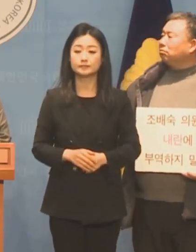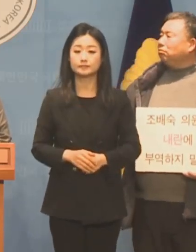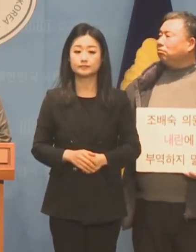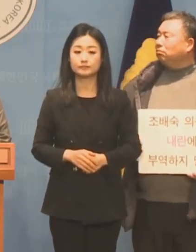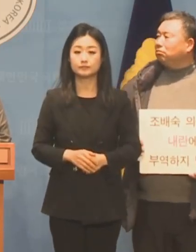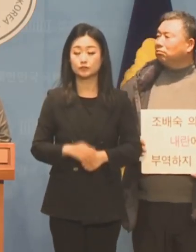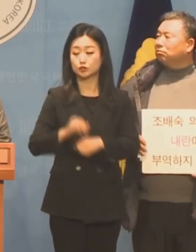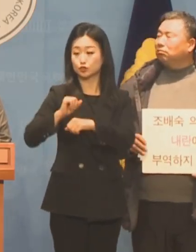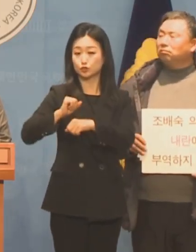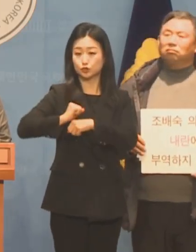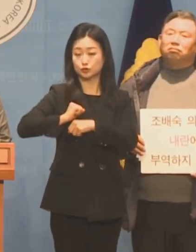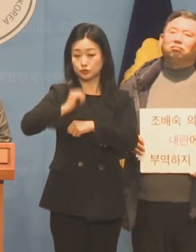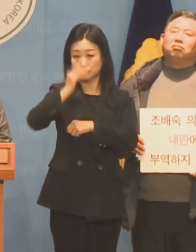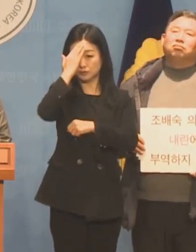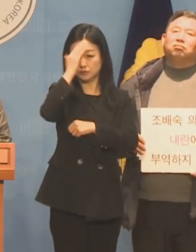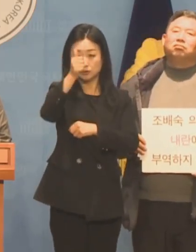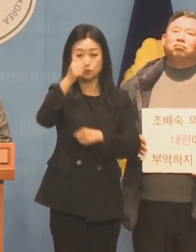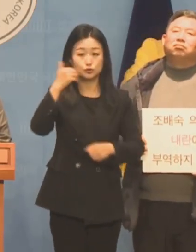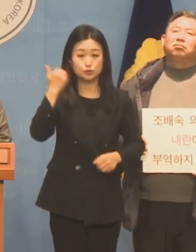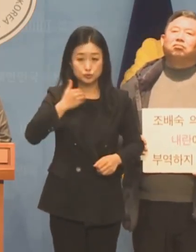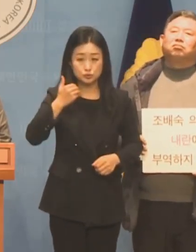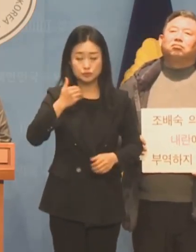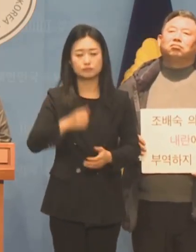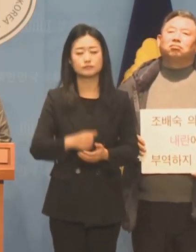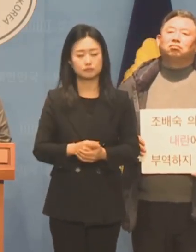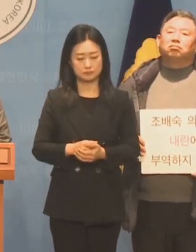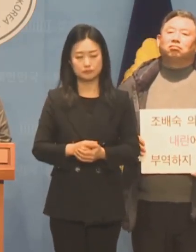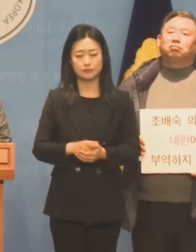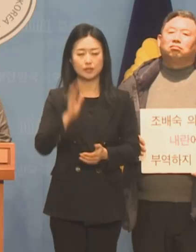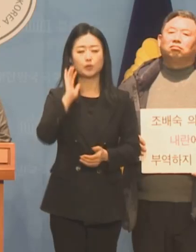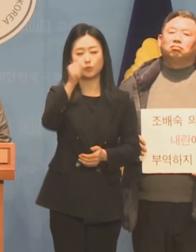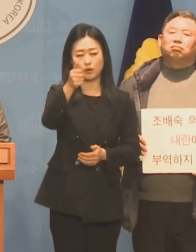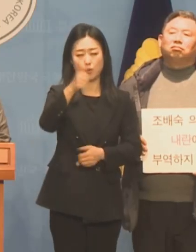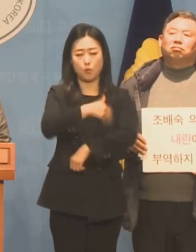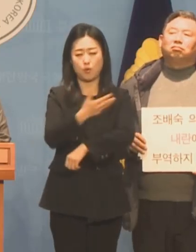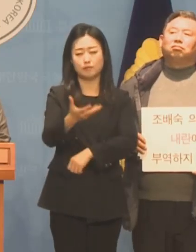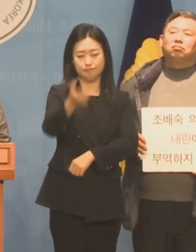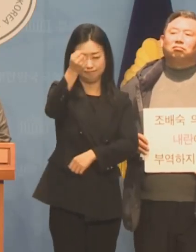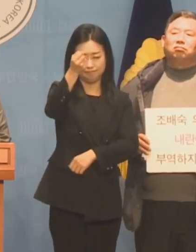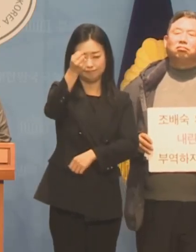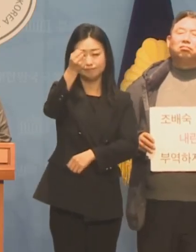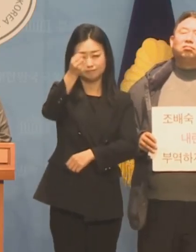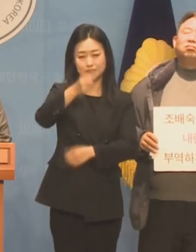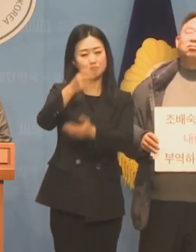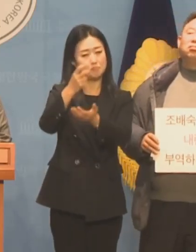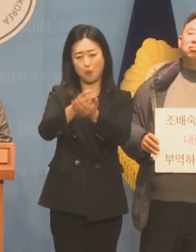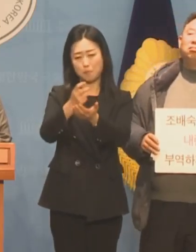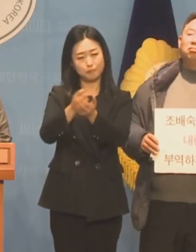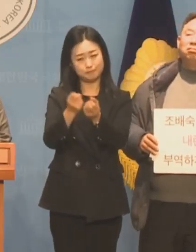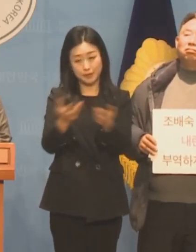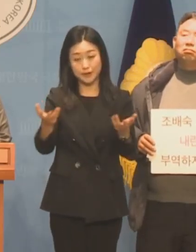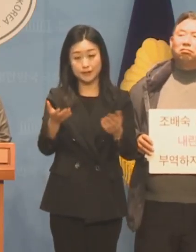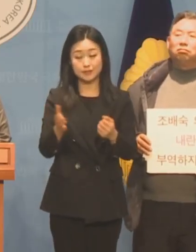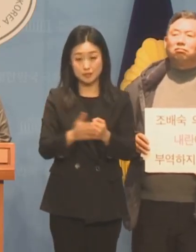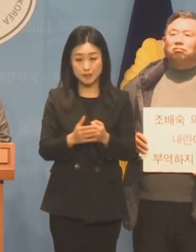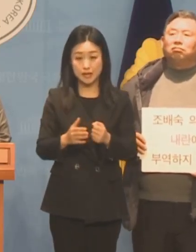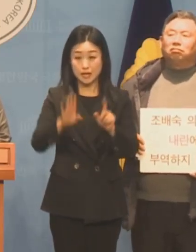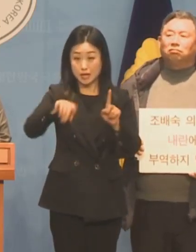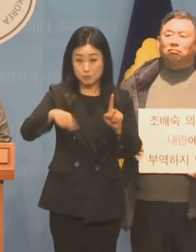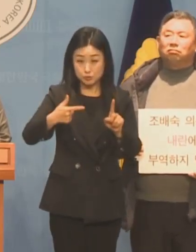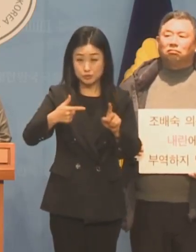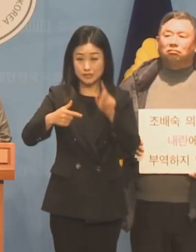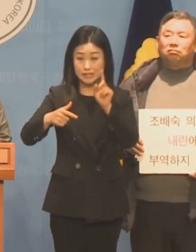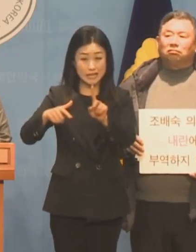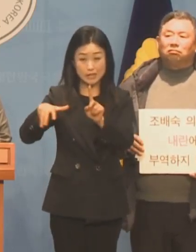군 통수권은 윤석열 대통령에게 있습니다. 법적으로. 그렇기 때문에 1분